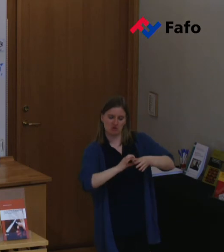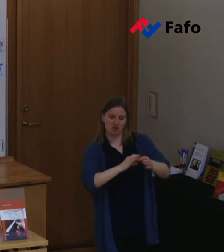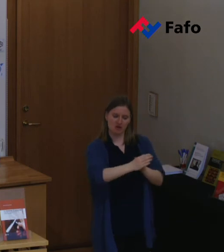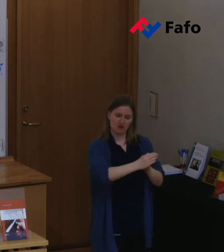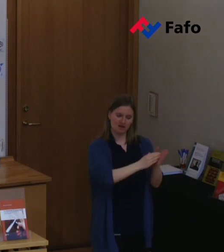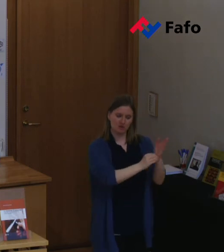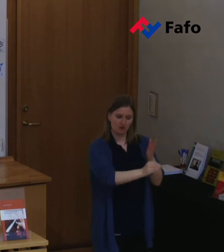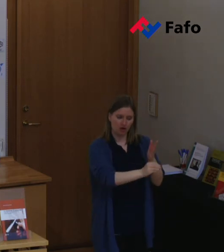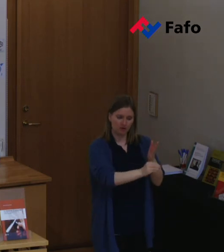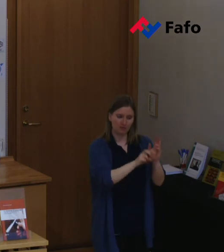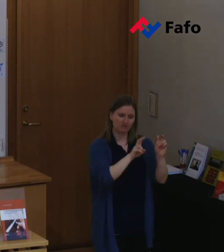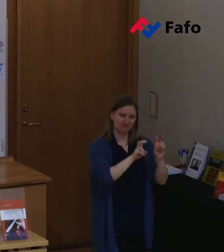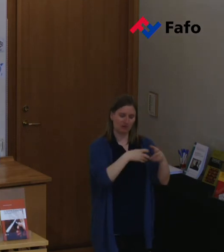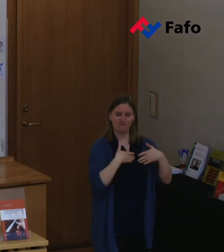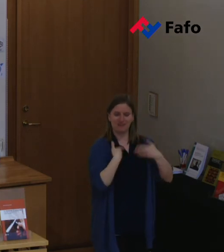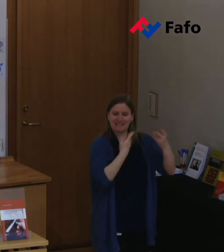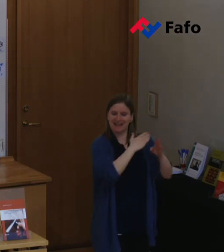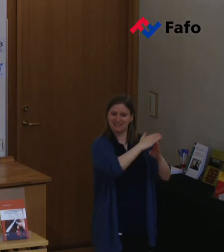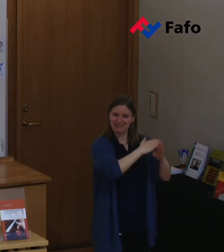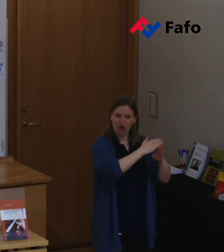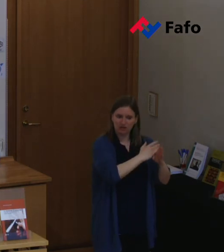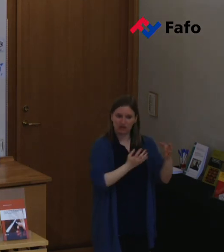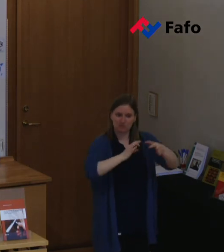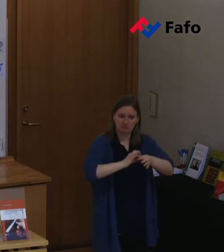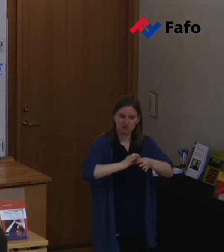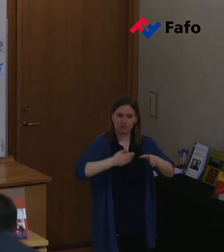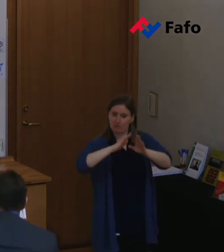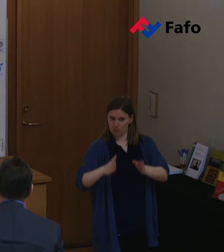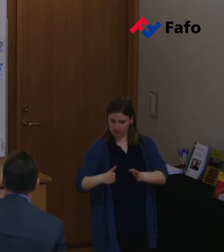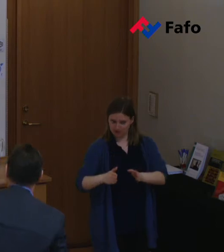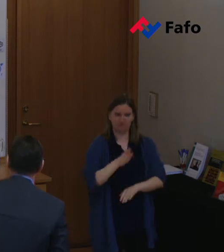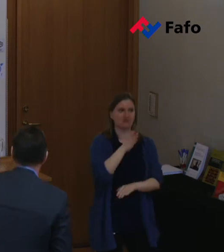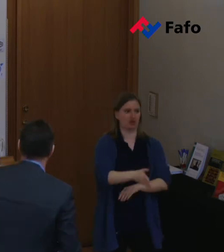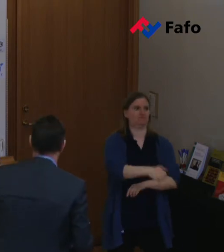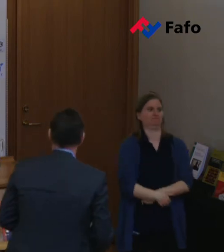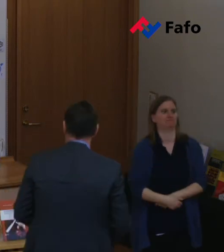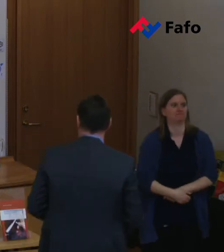slags friskhetsskala sammen med bolig. Takk.